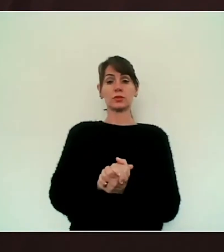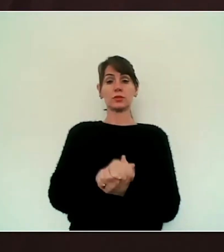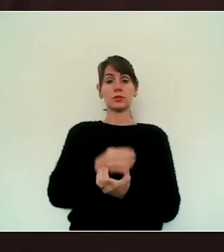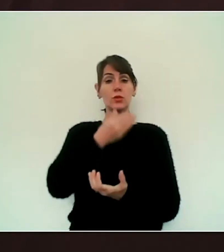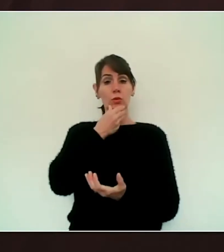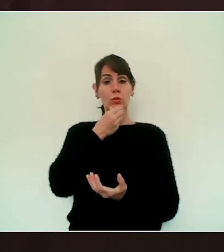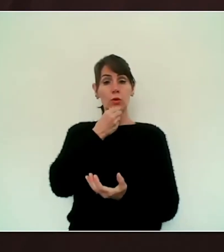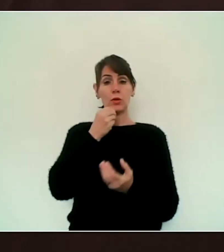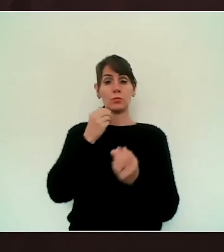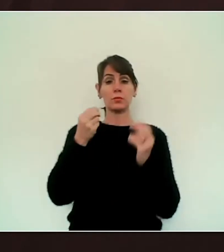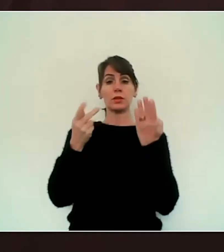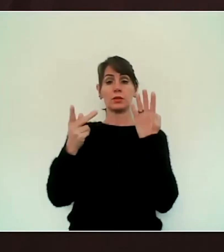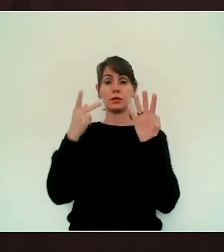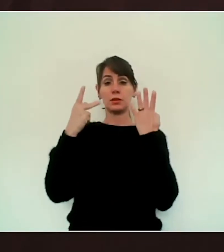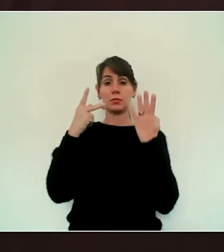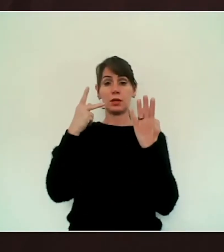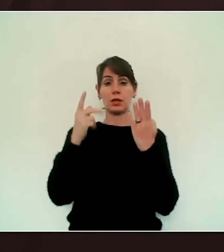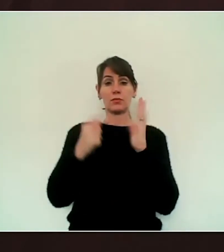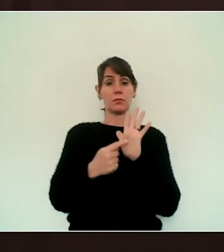Vamos lá.